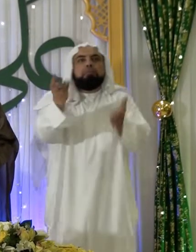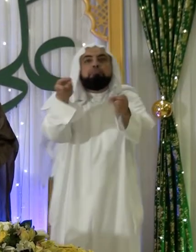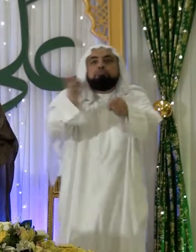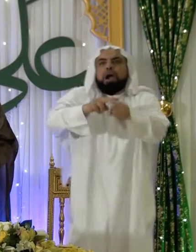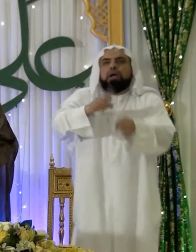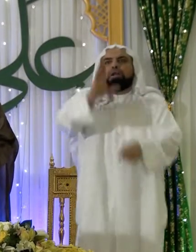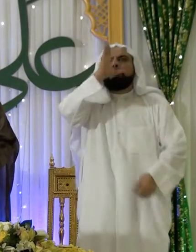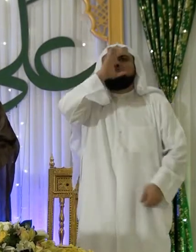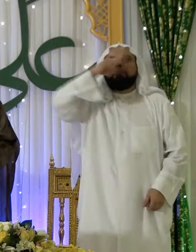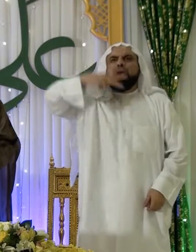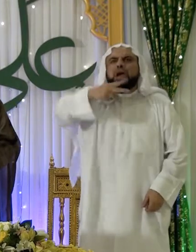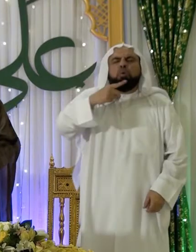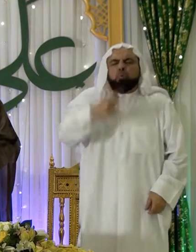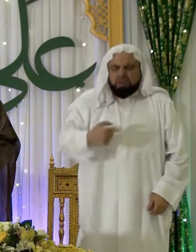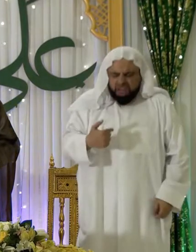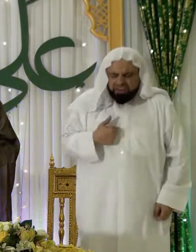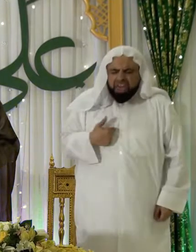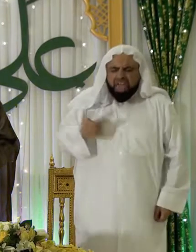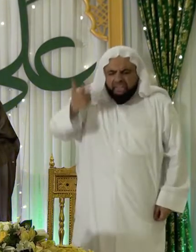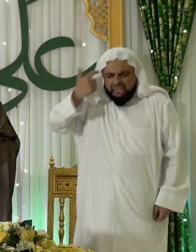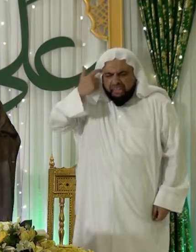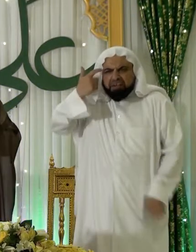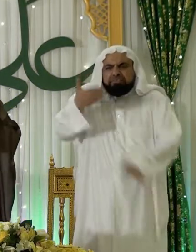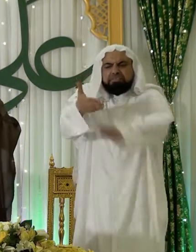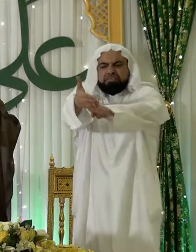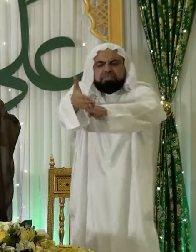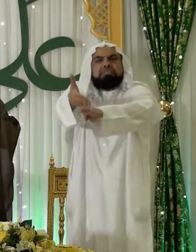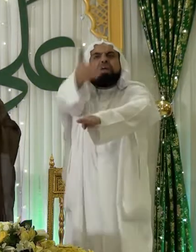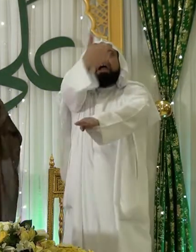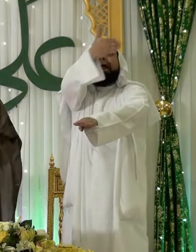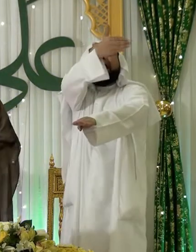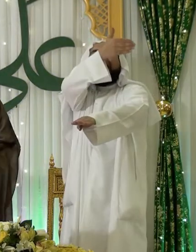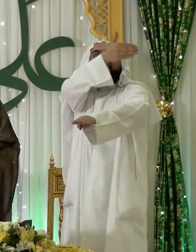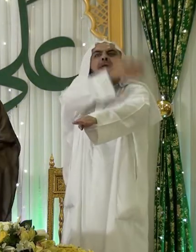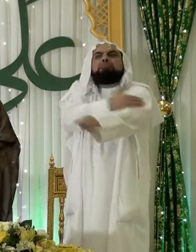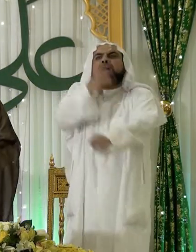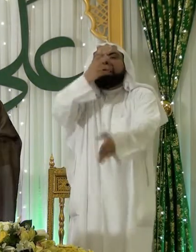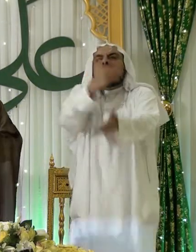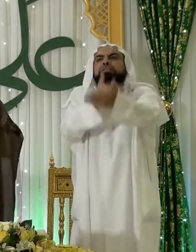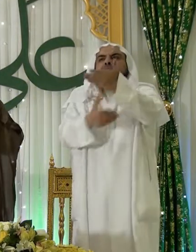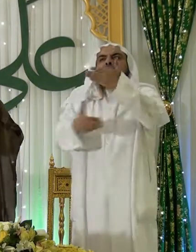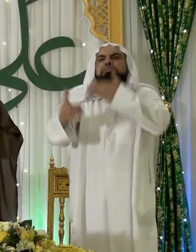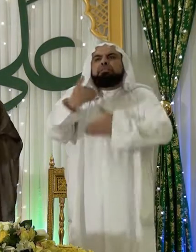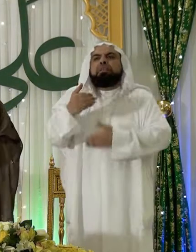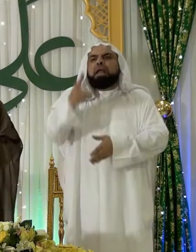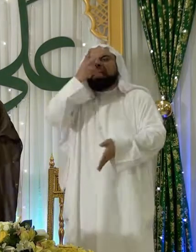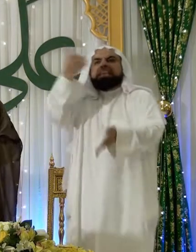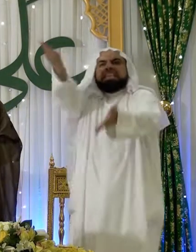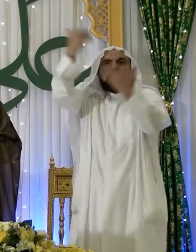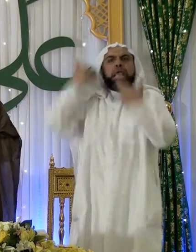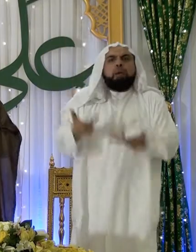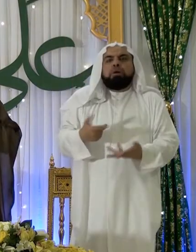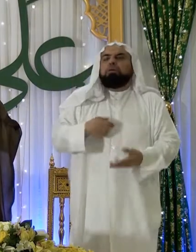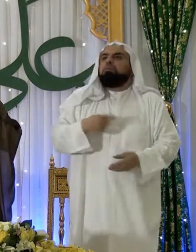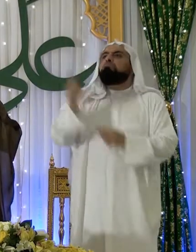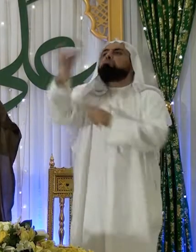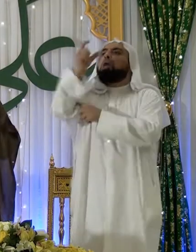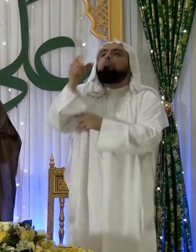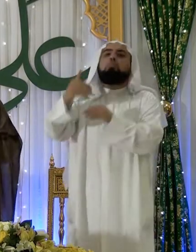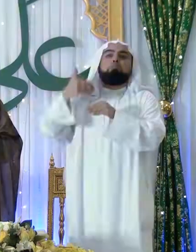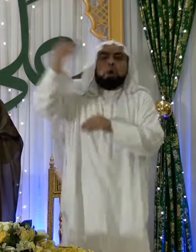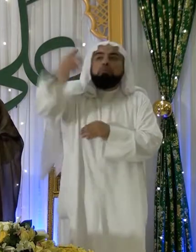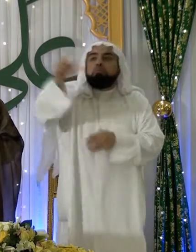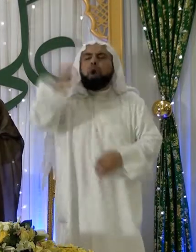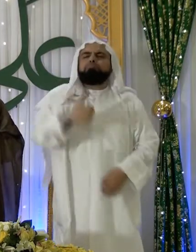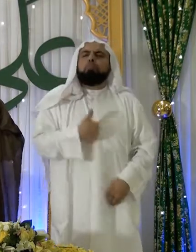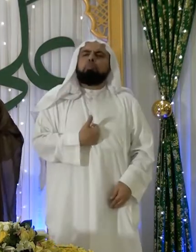وكان يقول: كنت أسمع الصوت، صوت الوحي، صوت